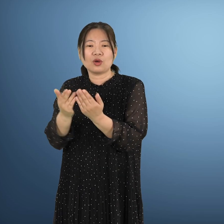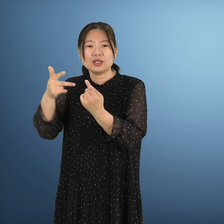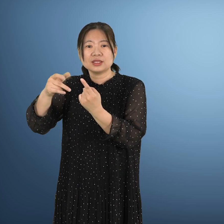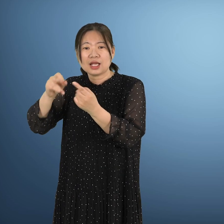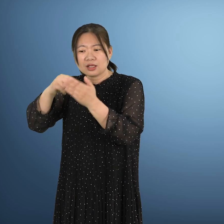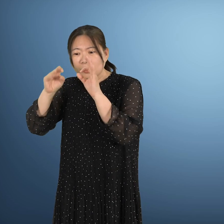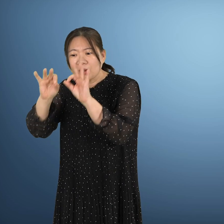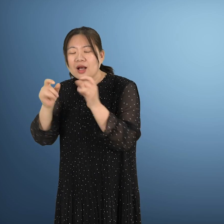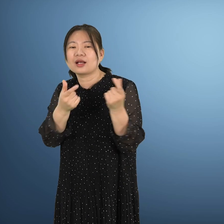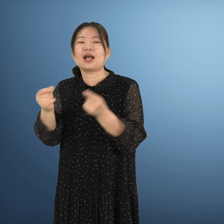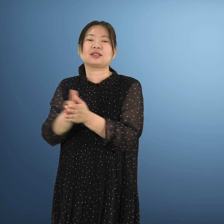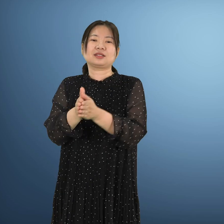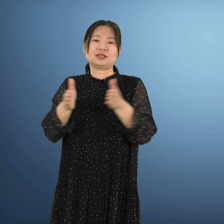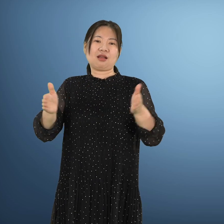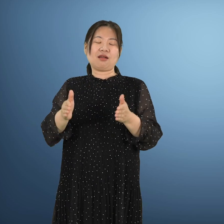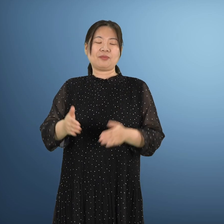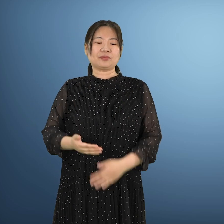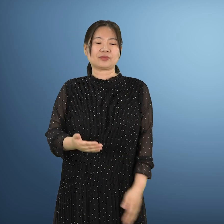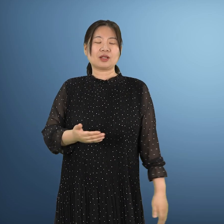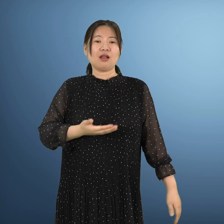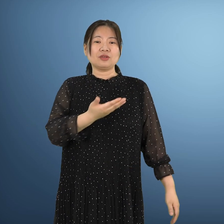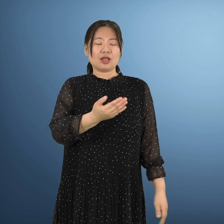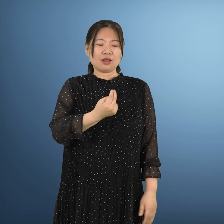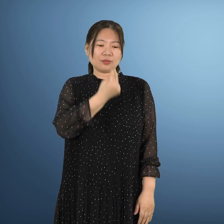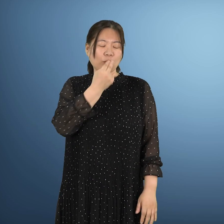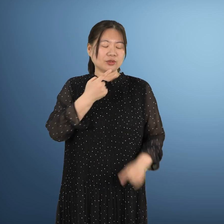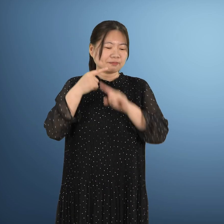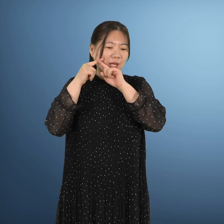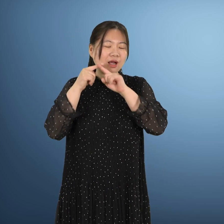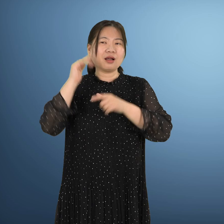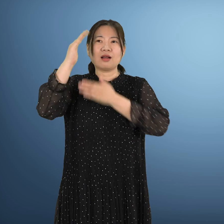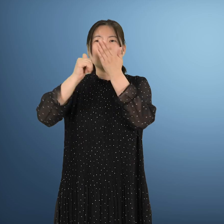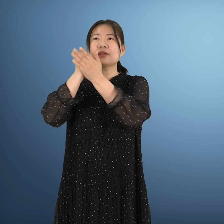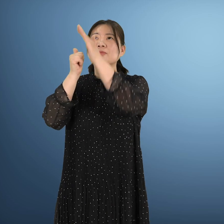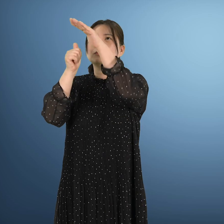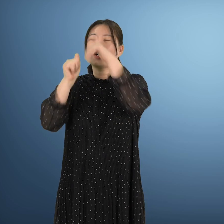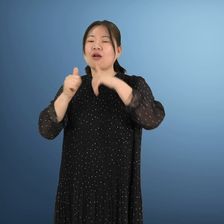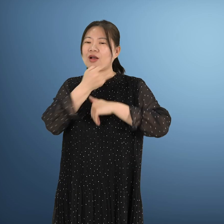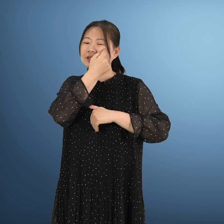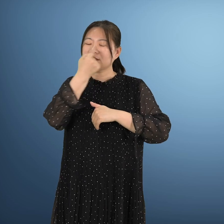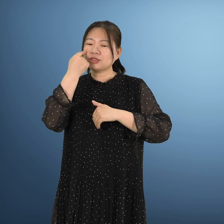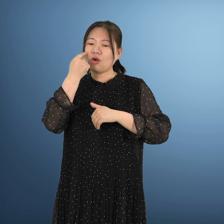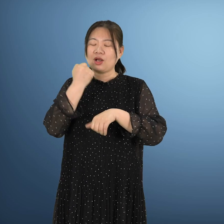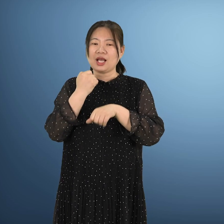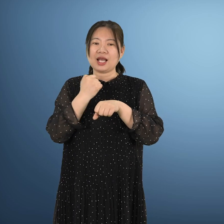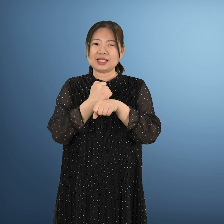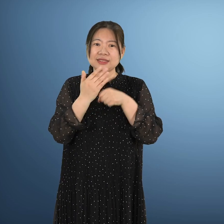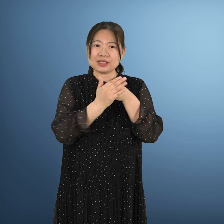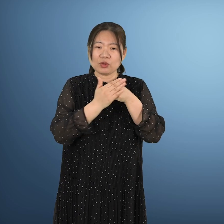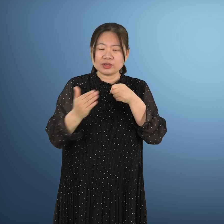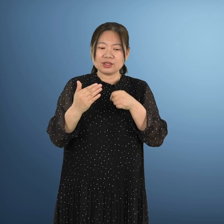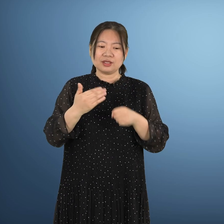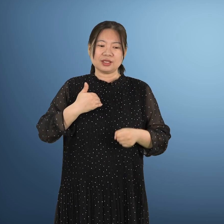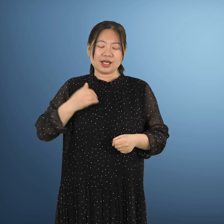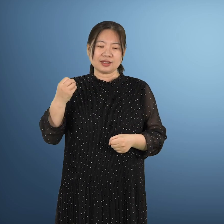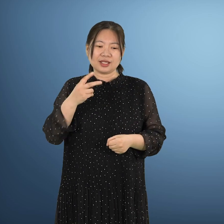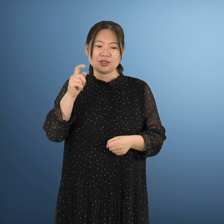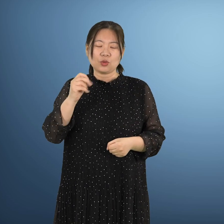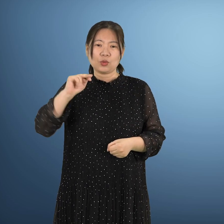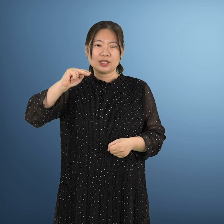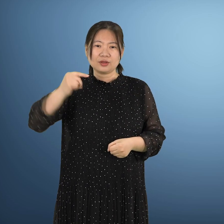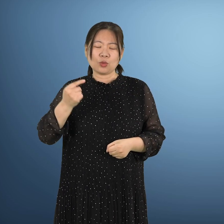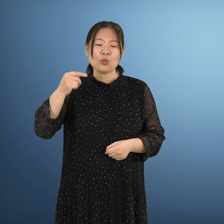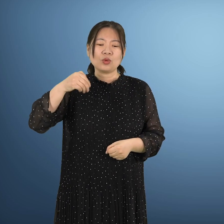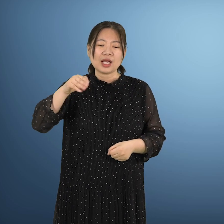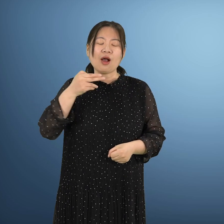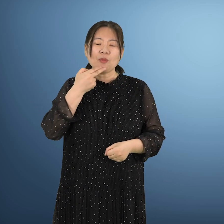읽읍시다. 시작. 내가 내 목숨을 걸고 하나님을 불러 증언하시게 하노니 내가 다시 고린도에 가지